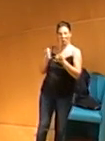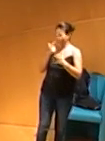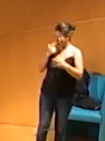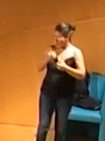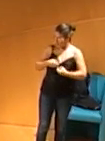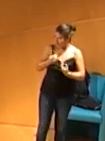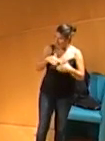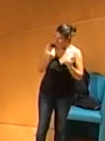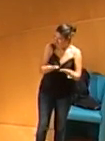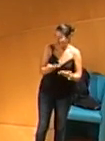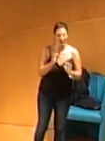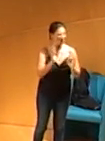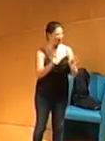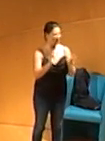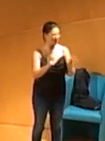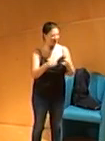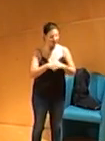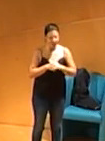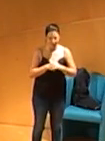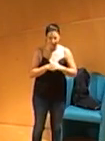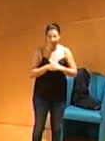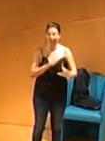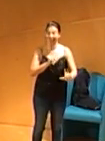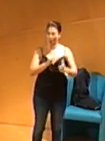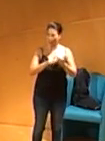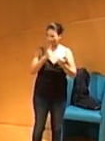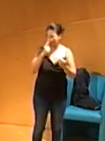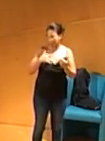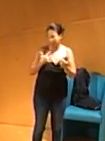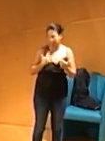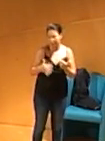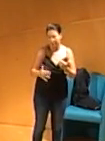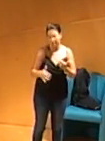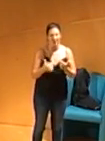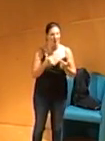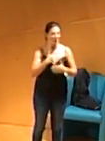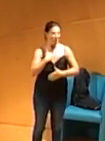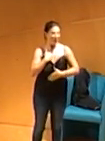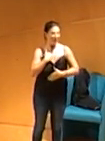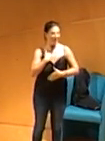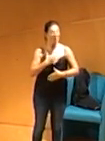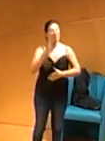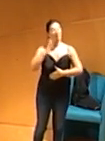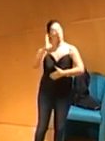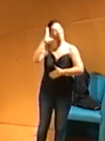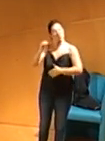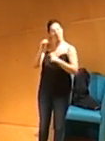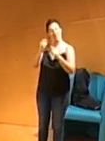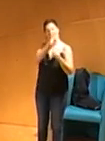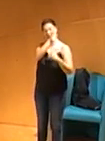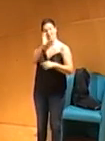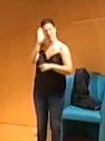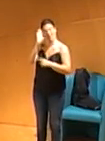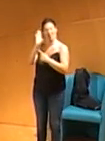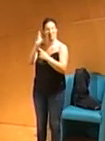oui. Une deuxième chose qui semble très intéressante, je suis personnellement un ancien professionnel puisque j'étais directeur